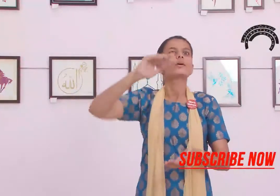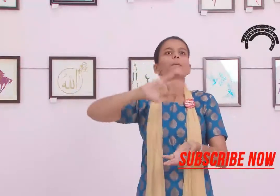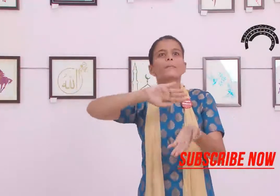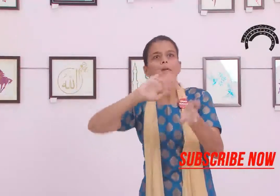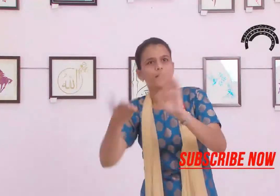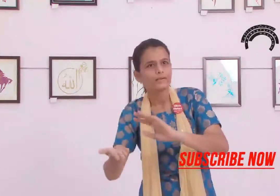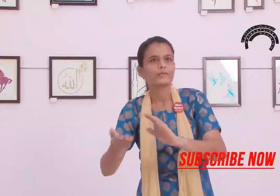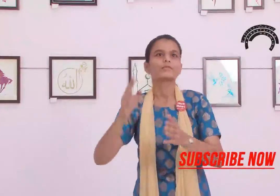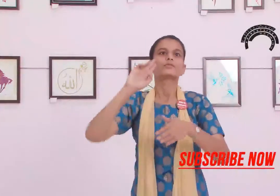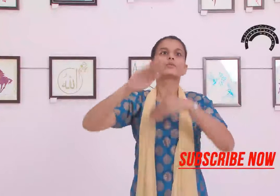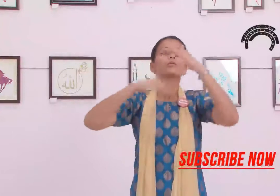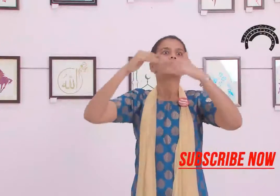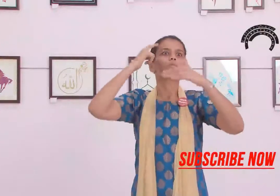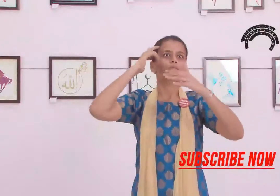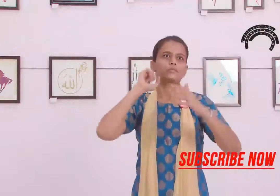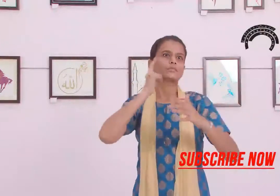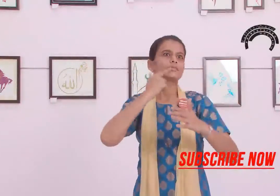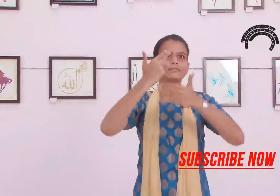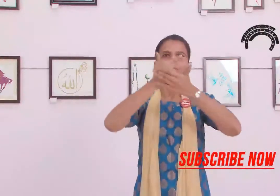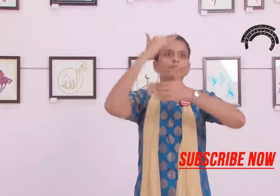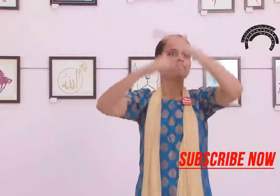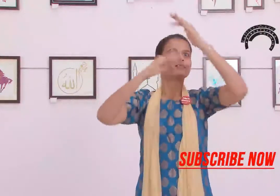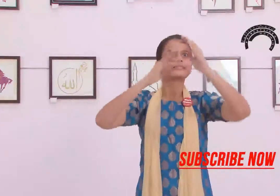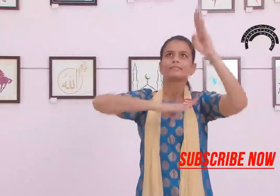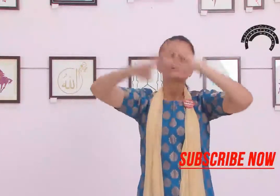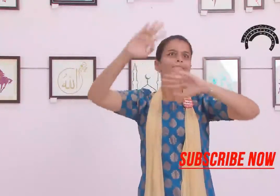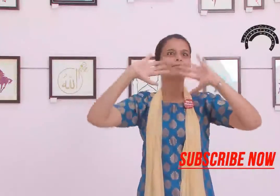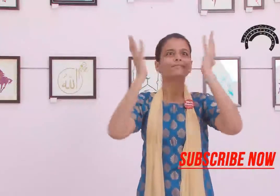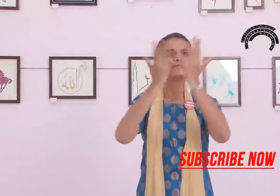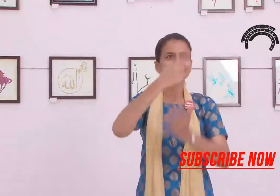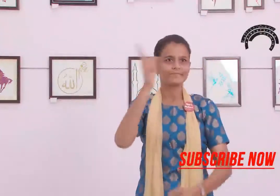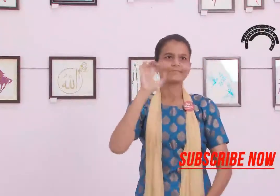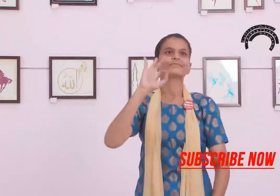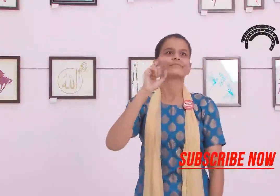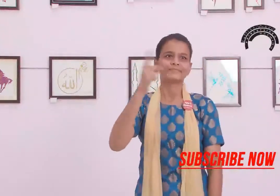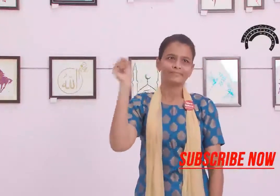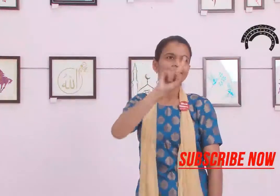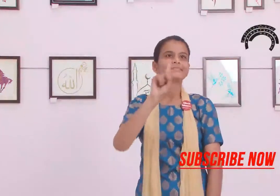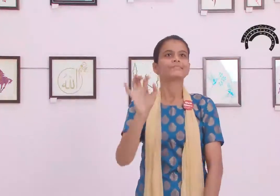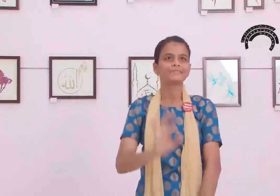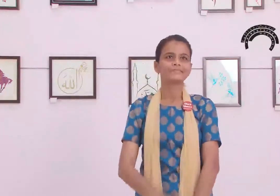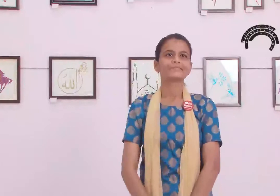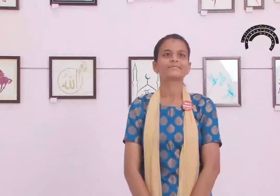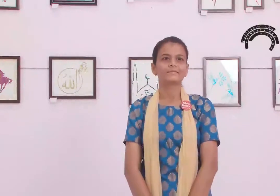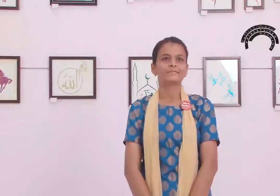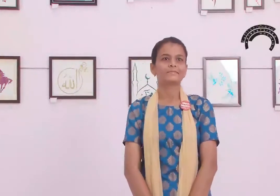પછી પોતે ડેફ થયા હતા. તમારા